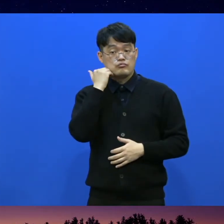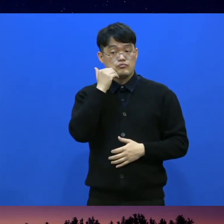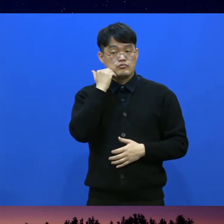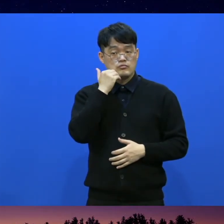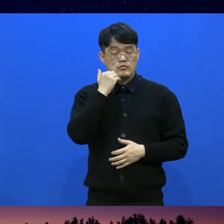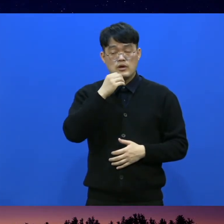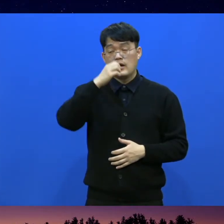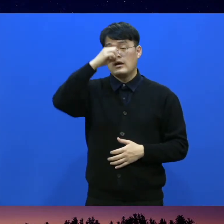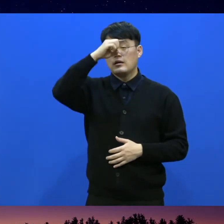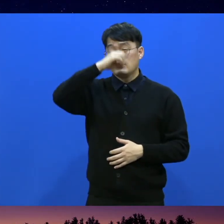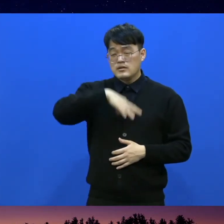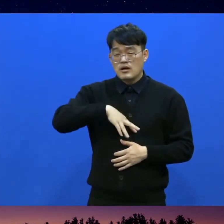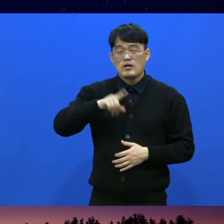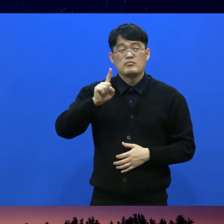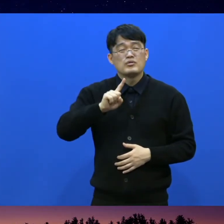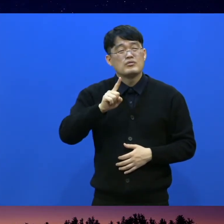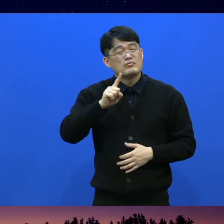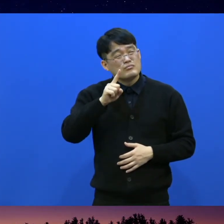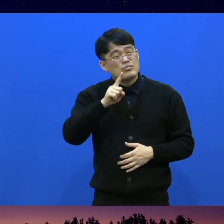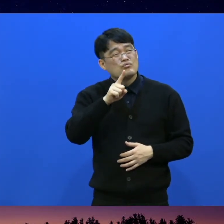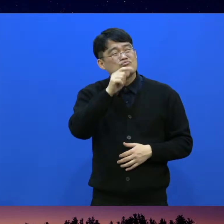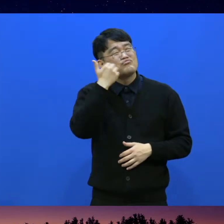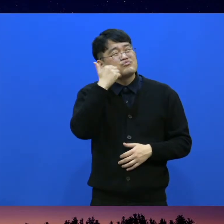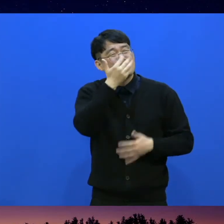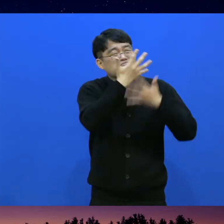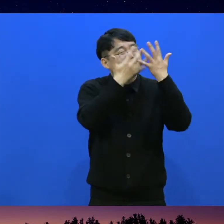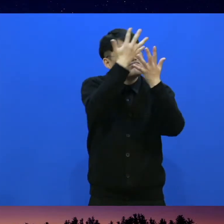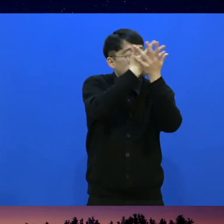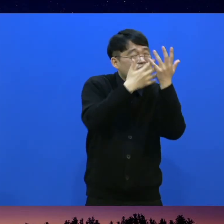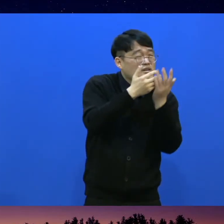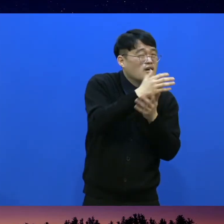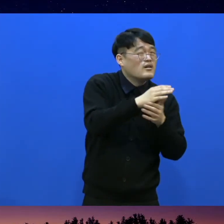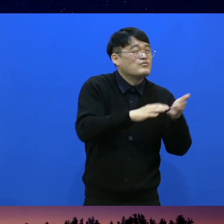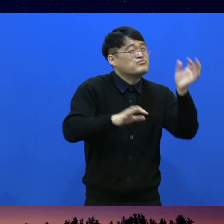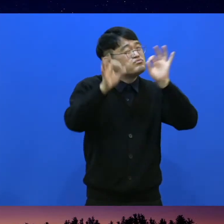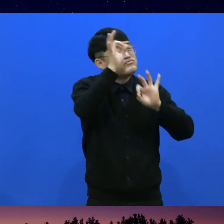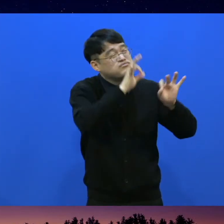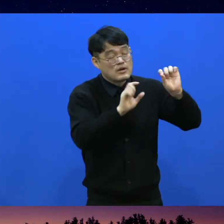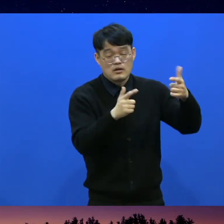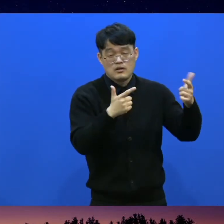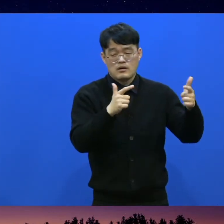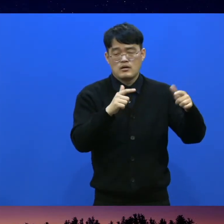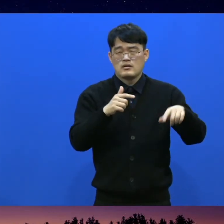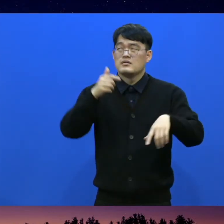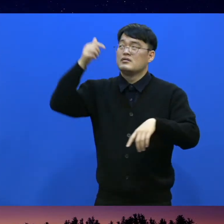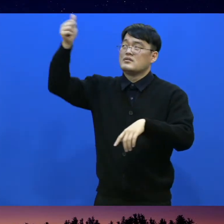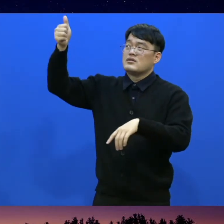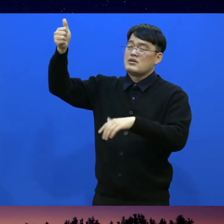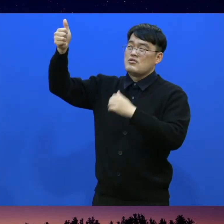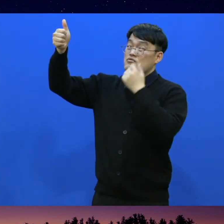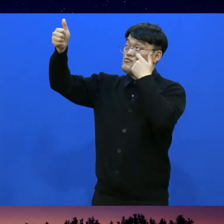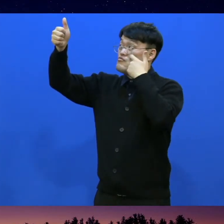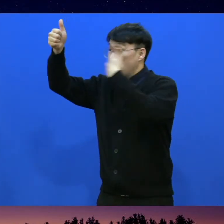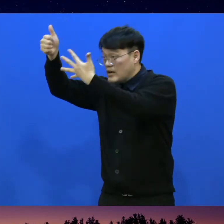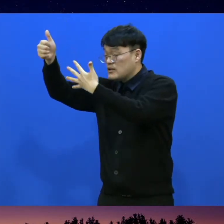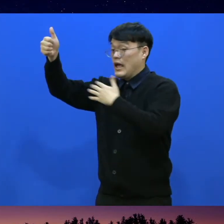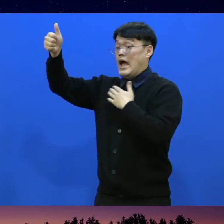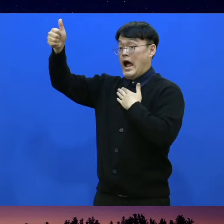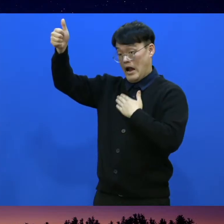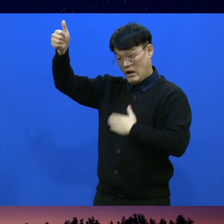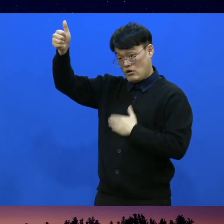그냥 허상에 비는 게 아니에요. 대상이 분명하고 그 대상을 신뢰하는 사람이 구하는